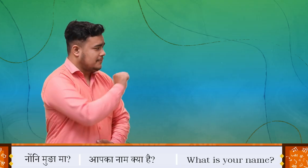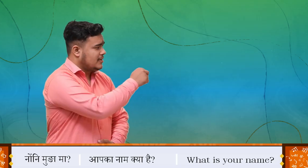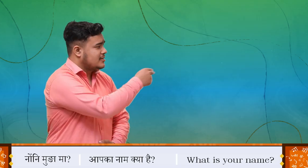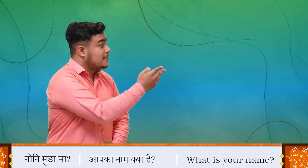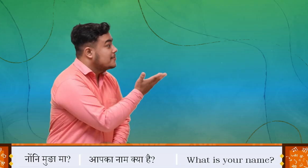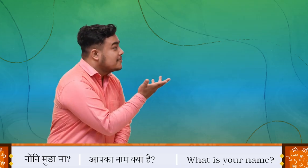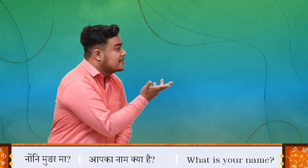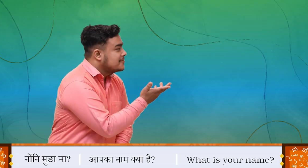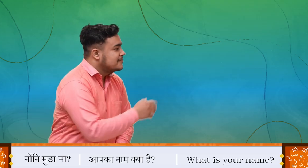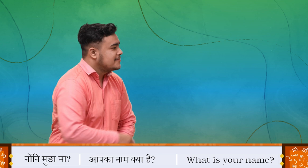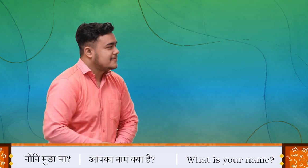능이 뭉아마